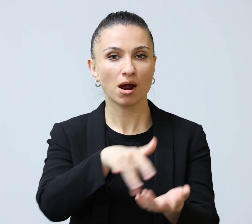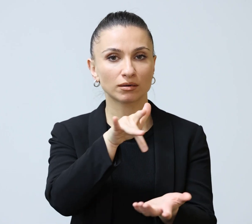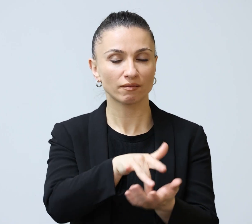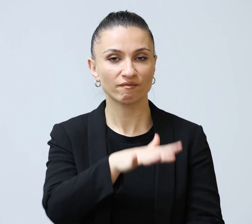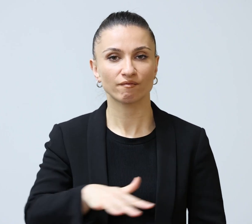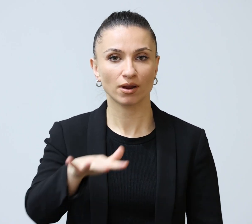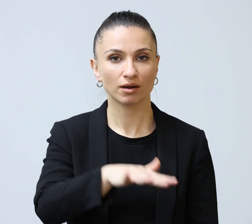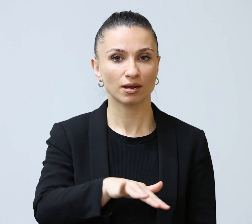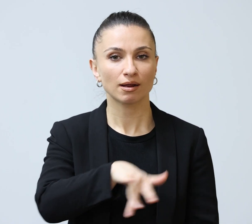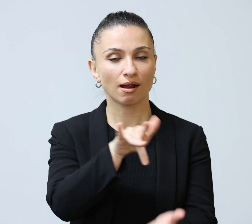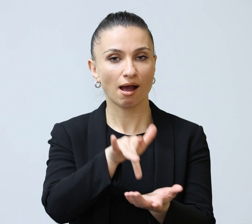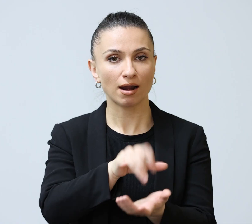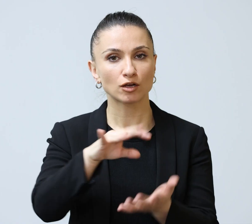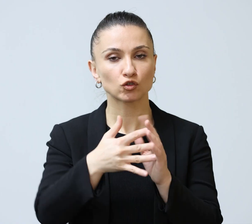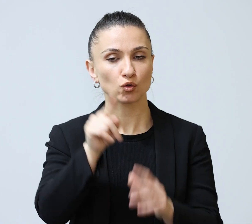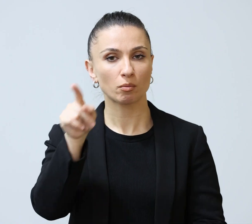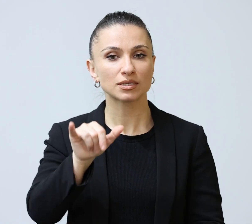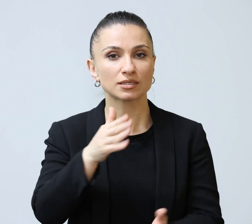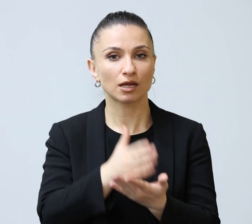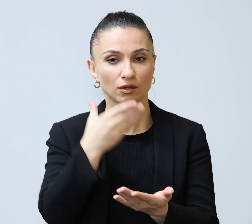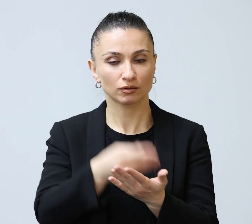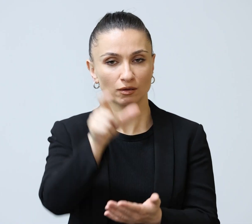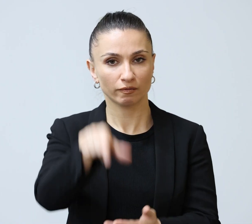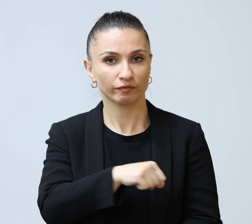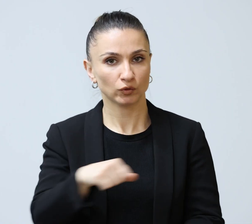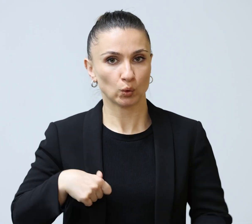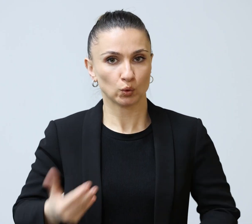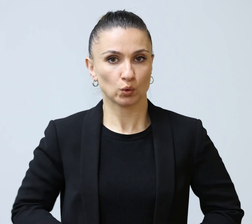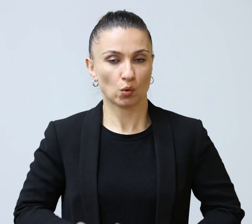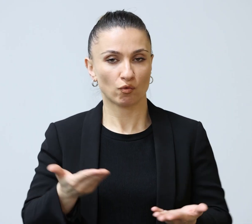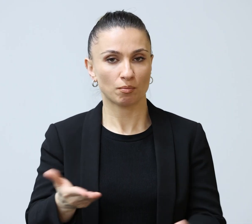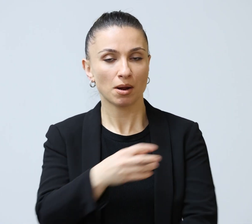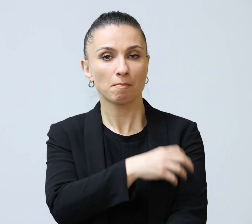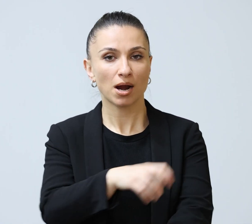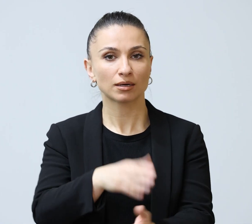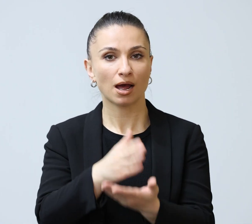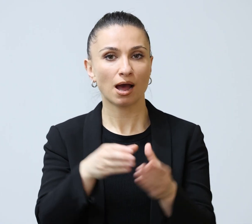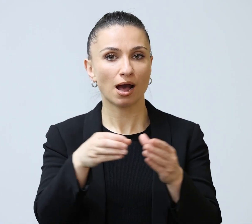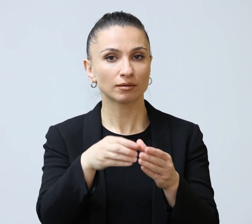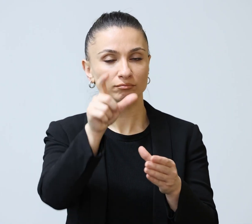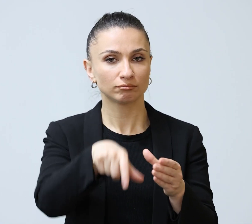Կուսակցությունը միանման գաղափարներով մարդկանց խումբ է։ Յուրաքանչյուր կուսակցություն ունի իր անունը և համարը։